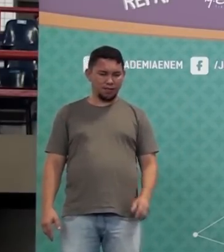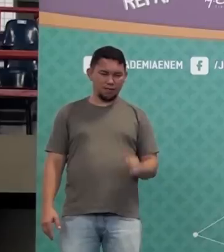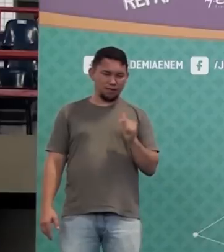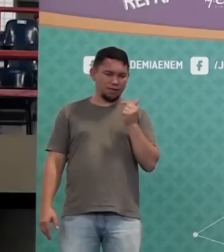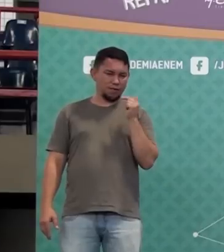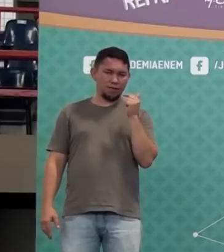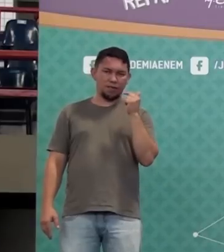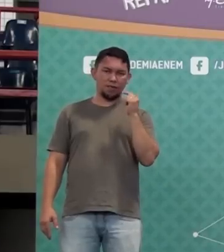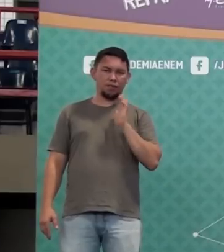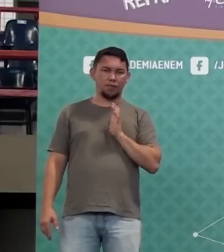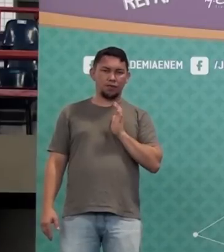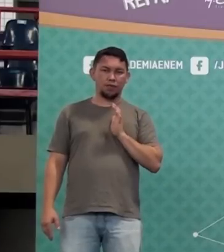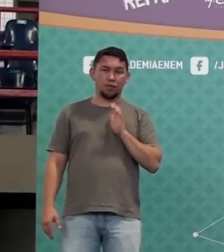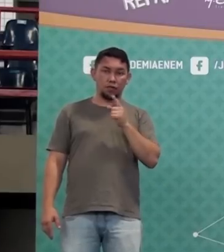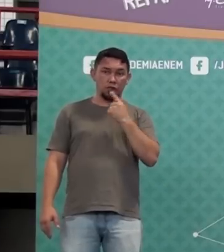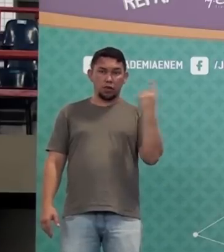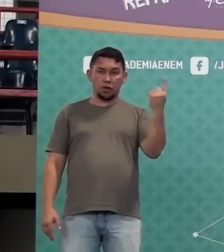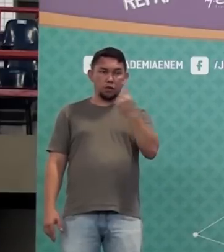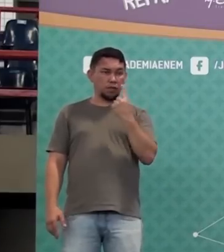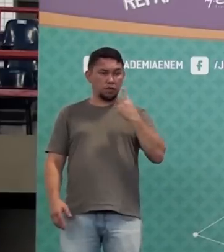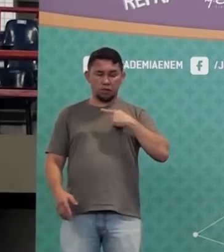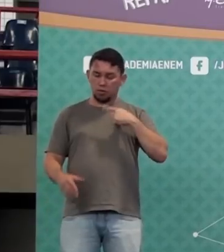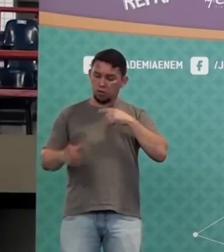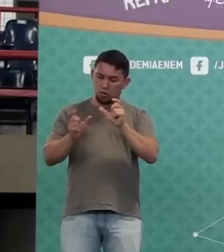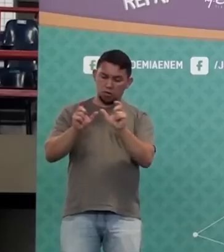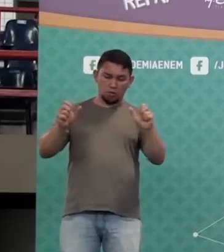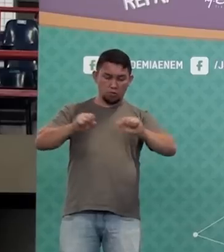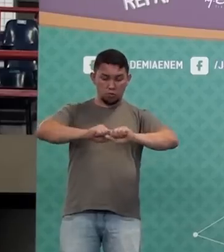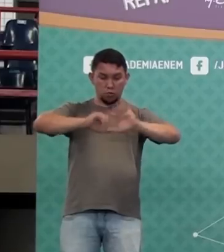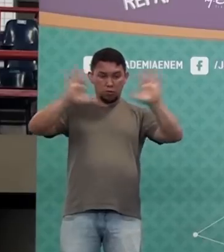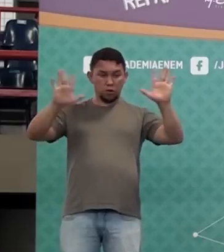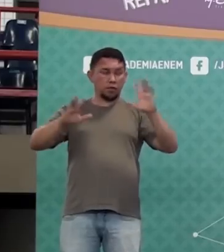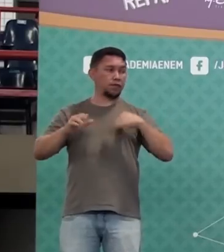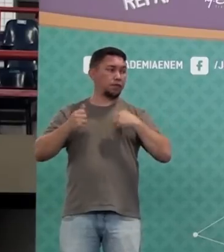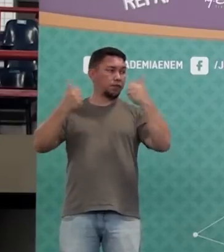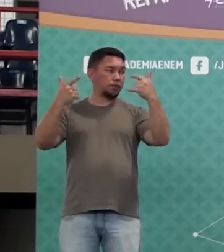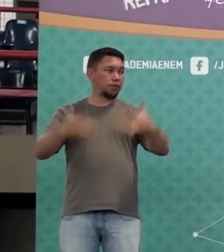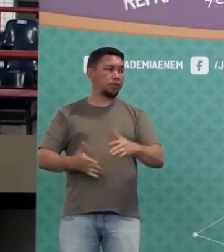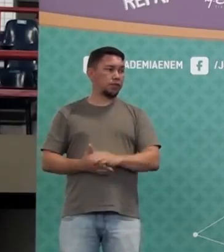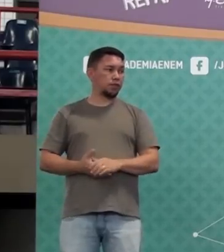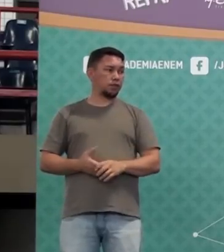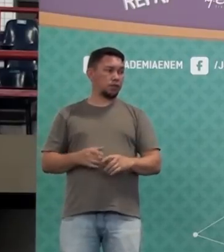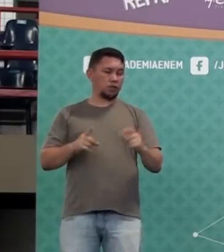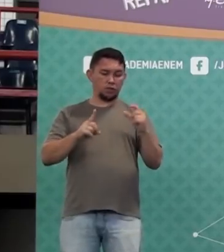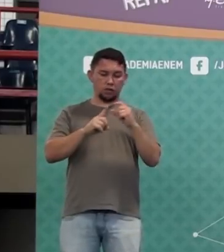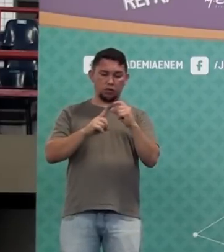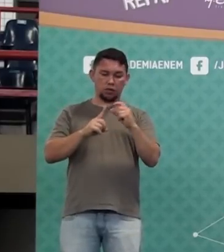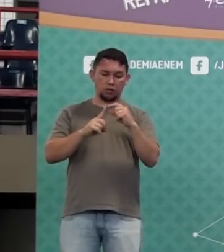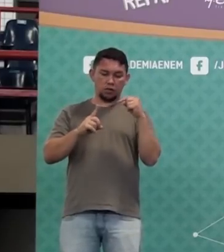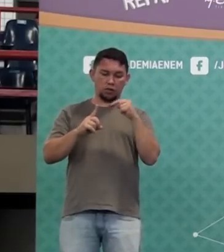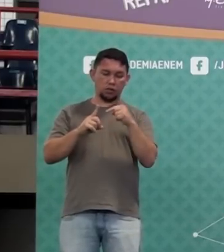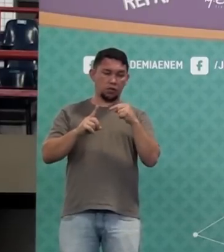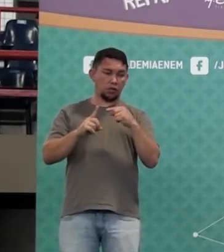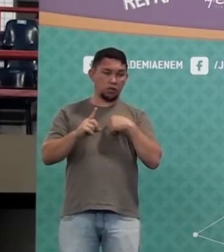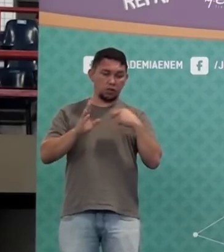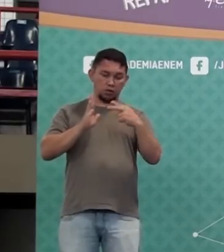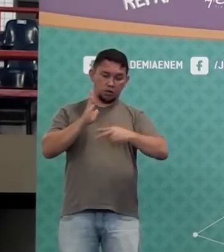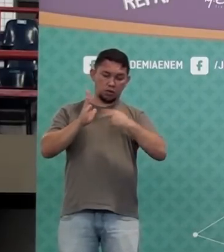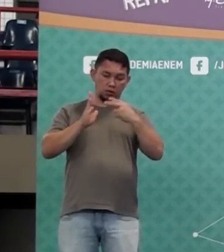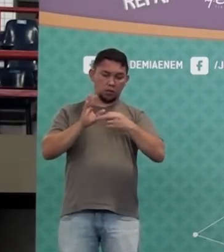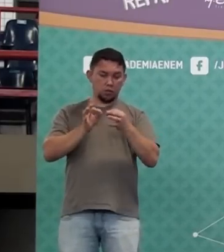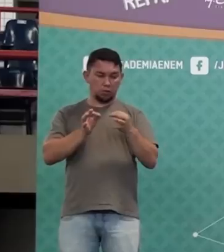esse registro. A nossa gramática é muito clara quando ela diz isso. Palavras que são símbolos